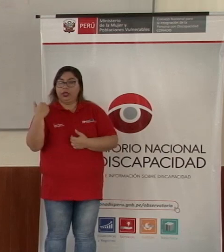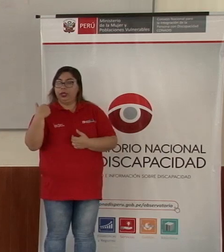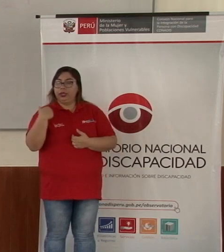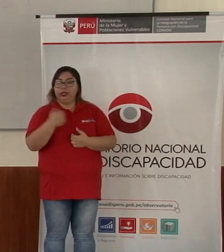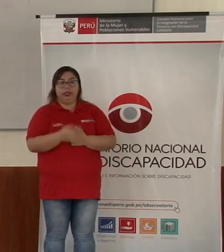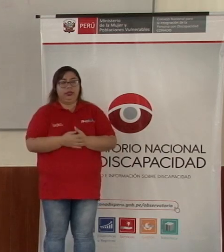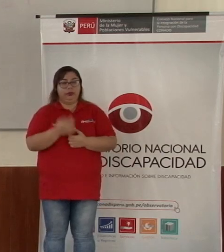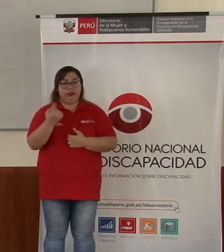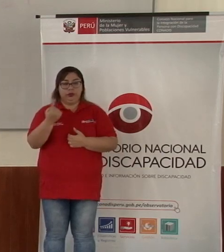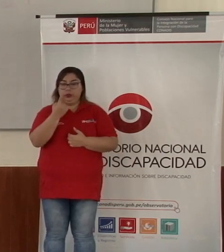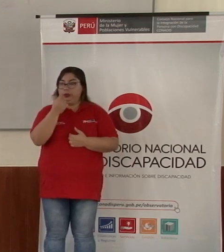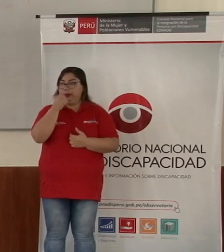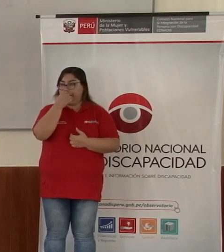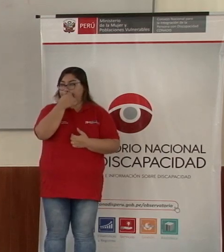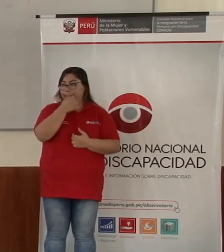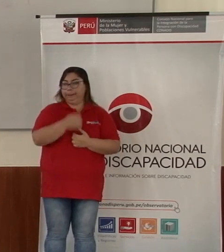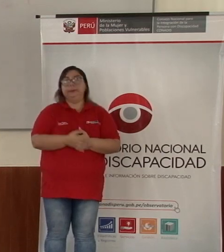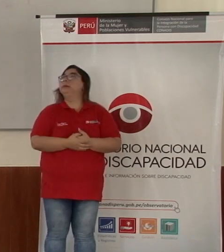inclusive una